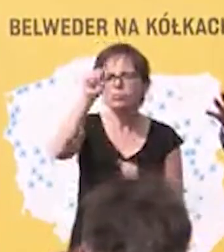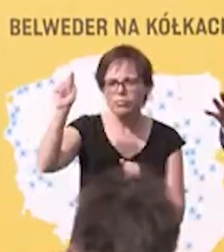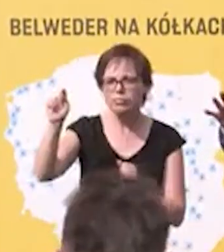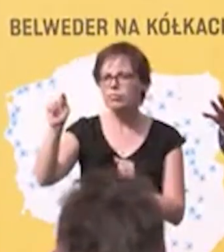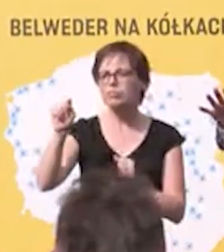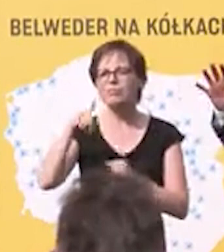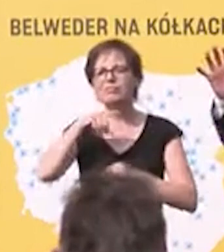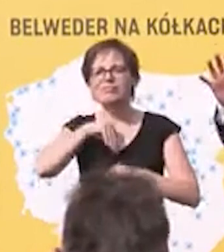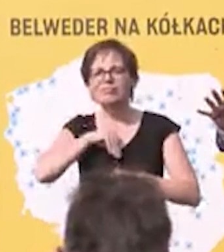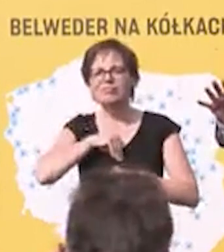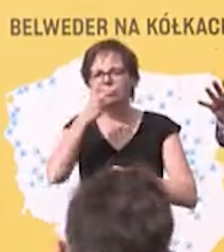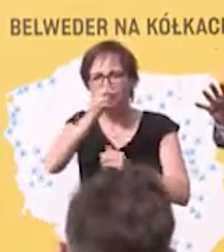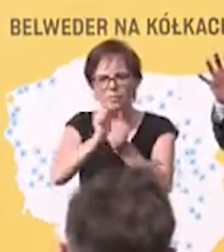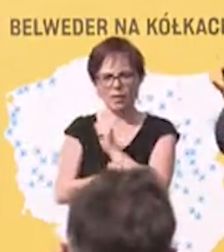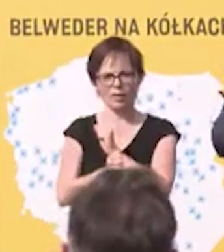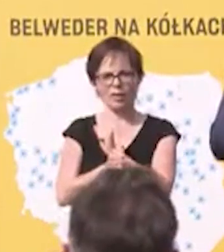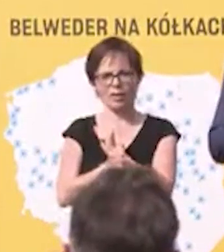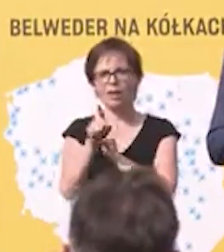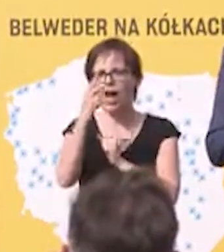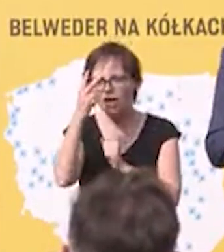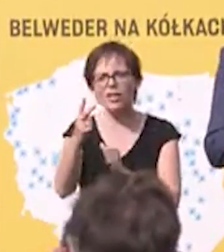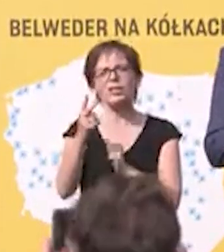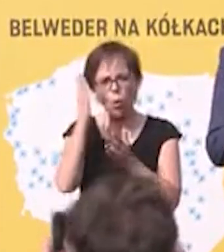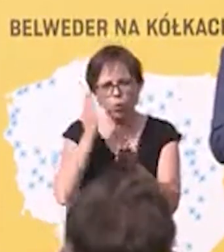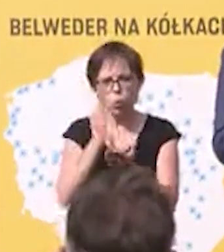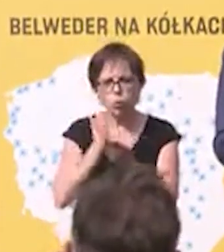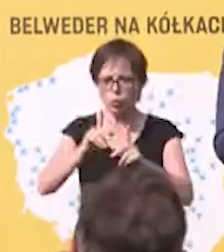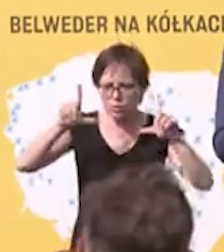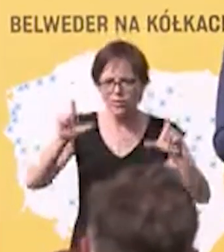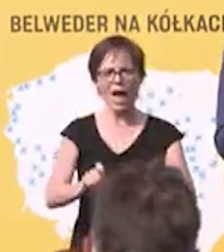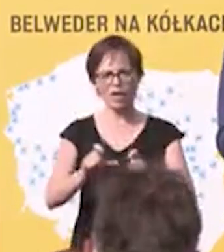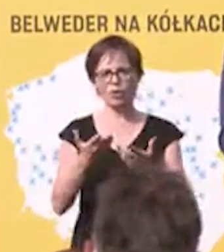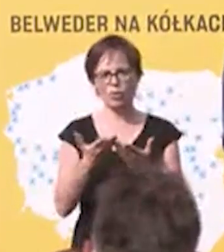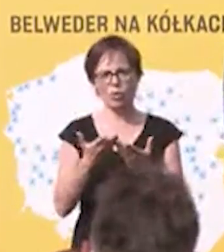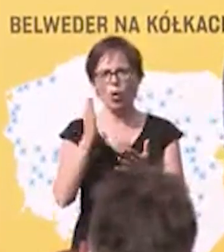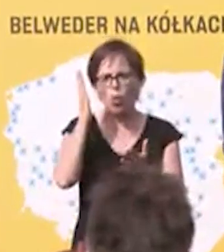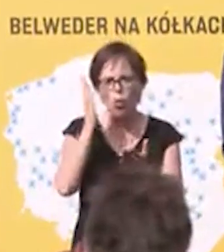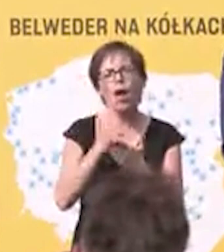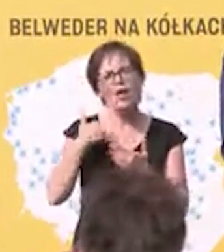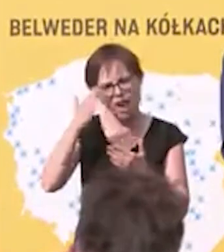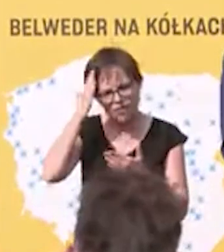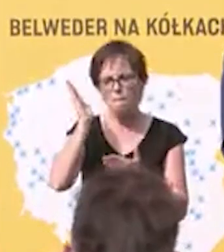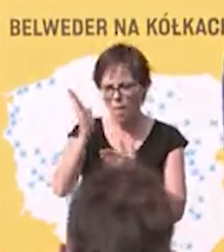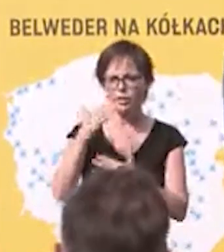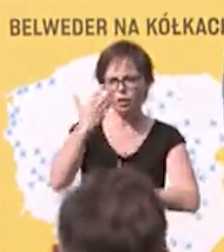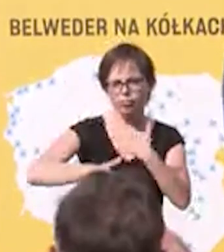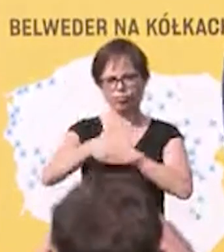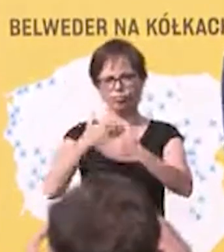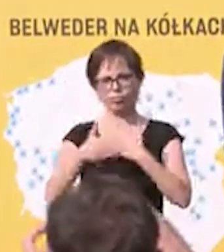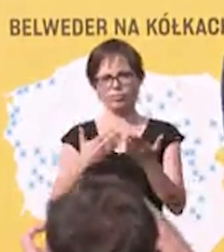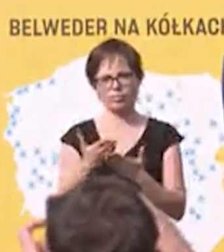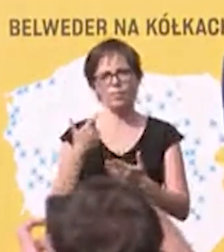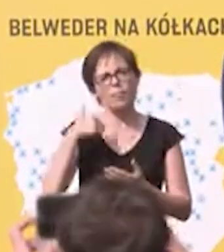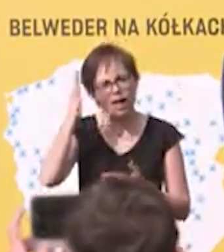jesteśmy, że ja już wiem, że ta fala ruszyła. Ja już wiem, że to będzie efekt kuli śniegowej. Ja już